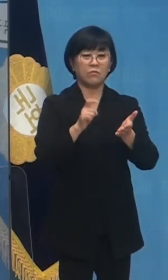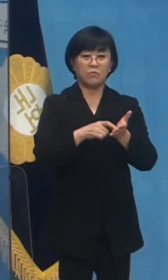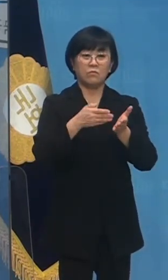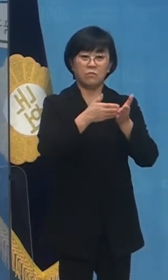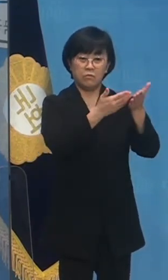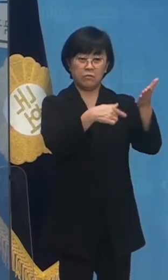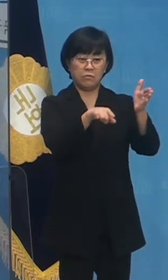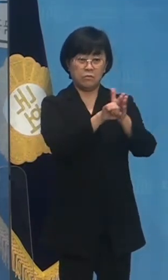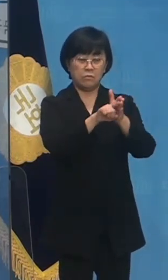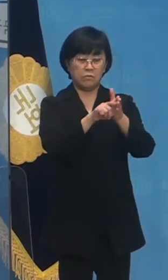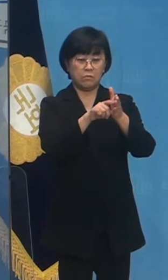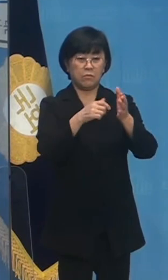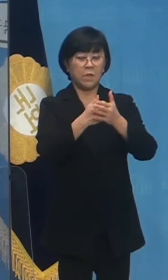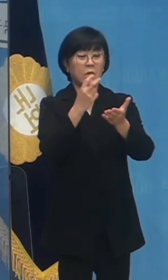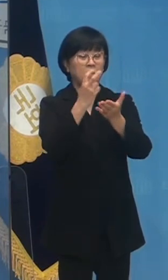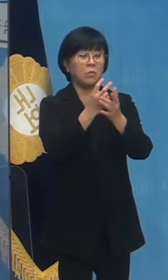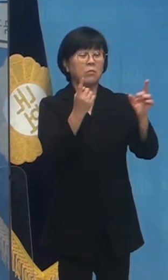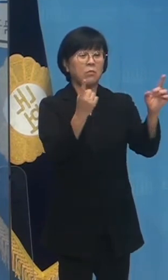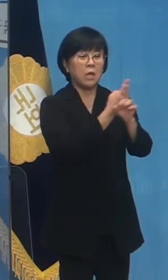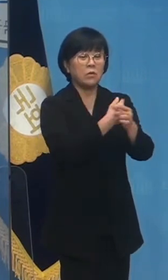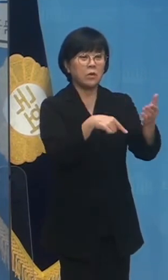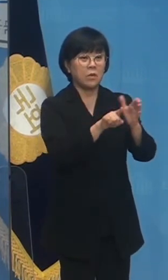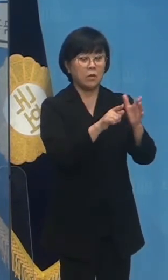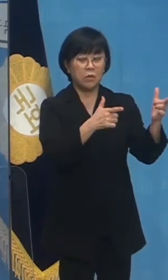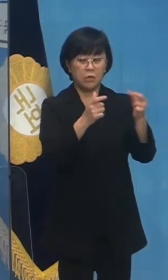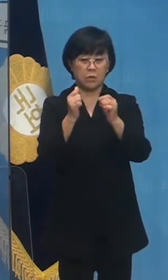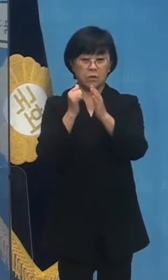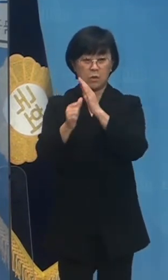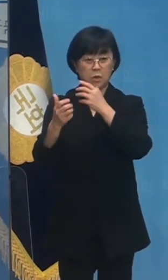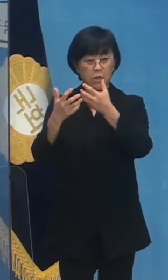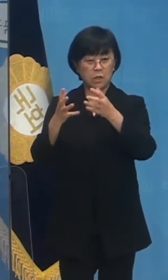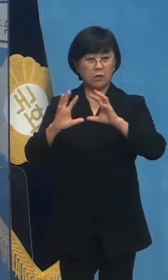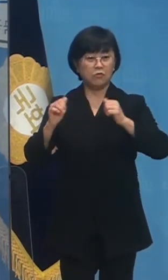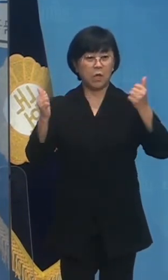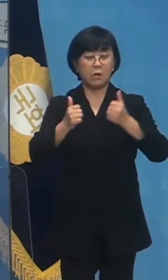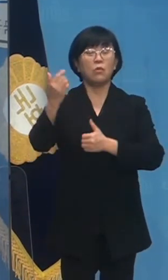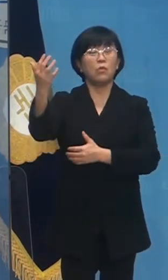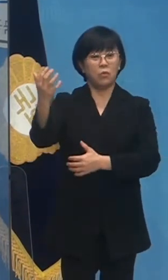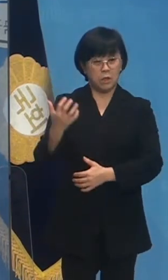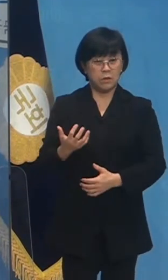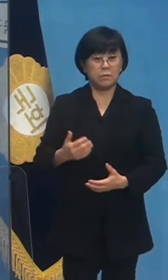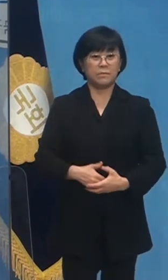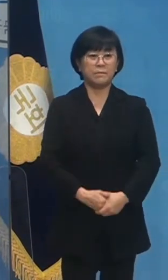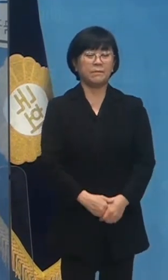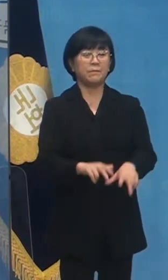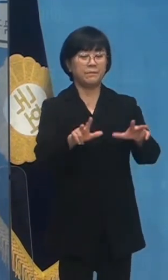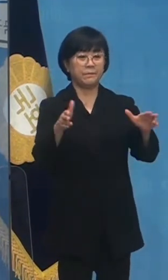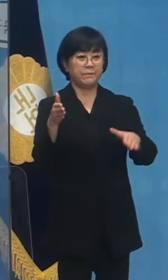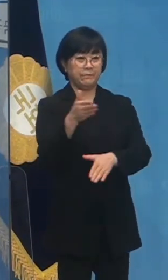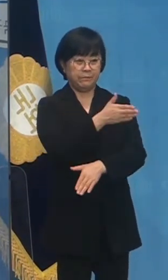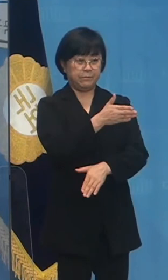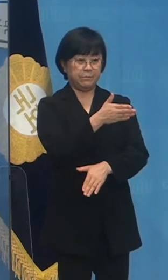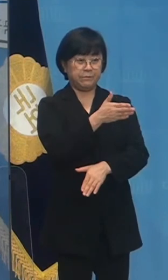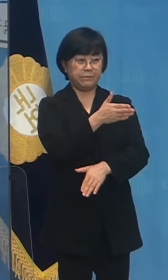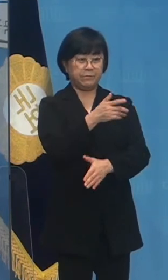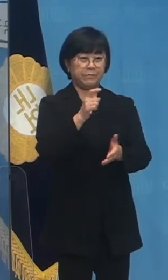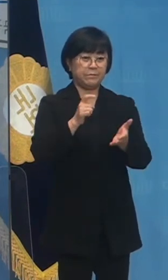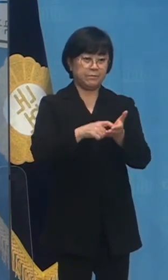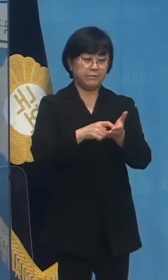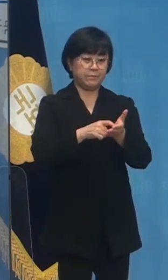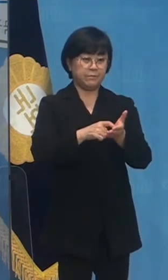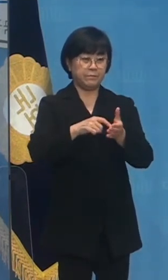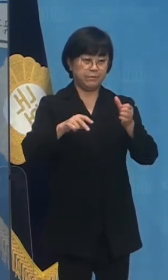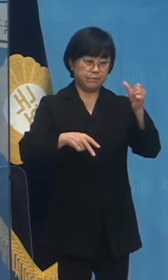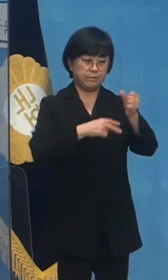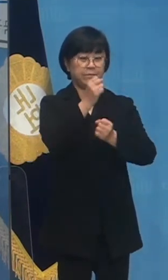위해 개헌국민연대 공동대표단이 국회에 오셨습니다. 지금부터 개헌촉구